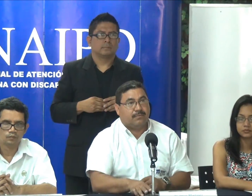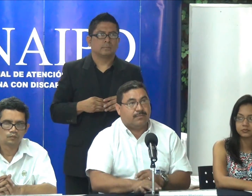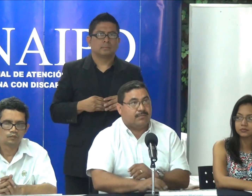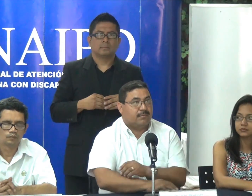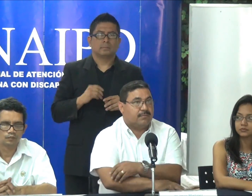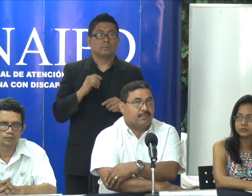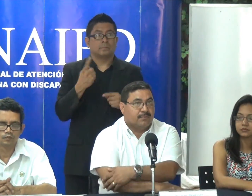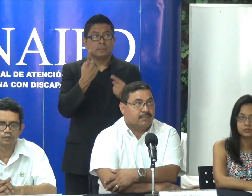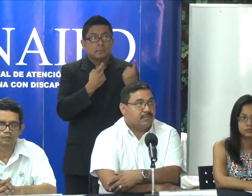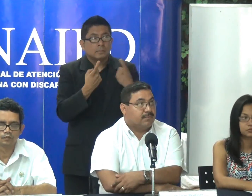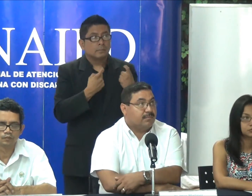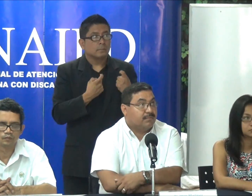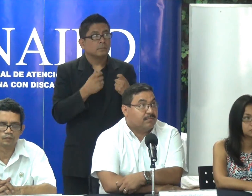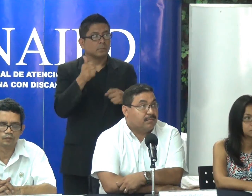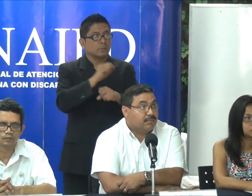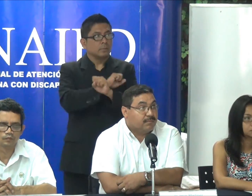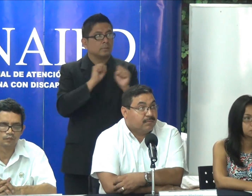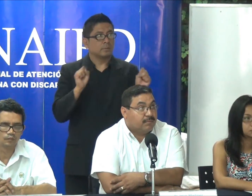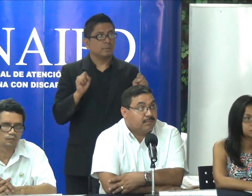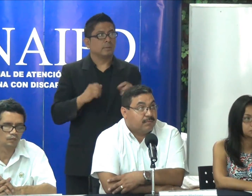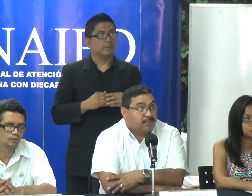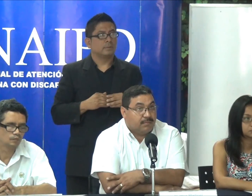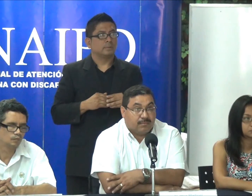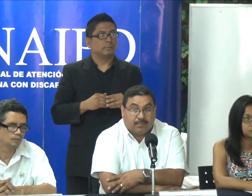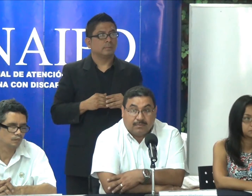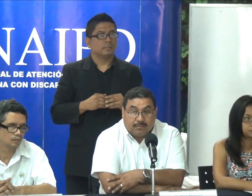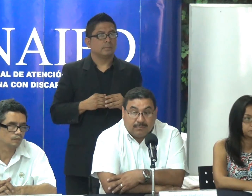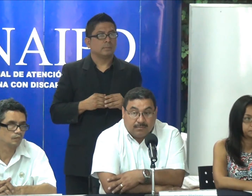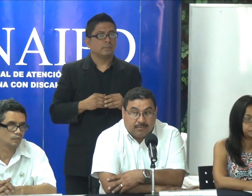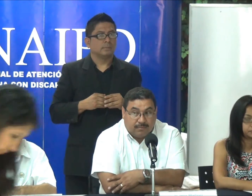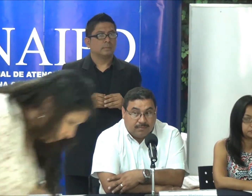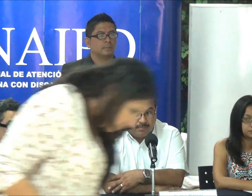¿Una pregunta más? Muy buenos días.